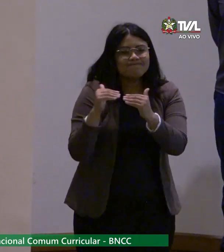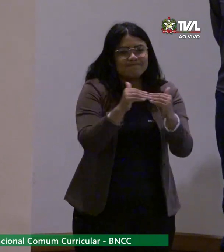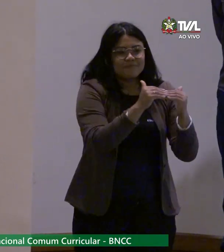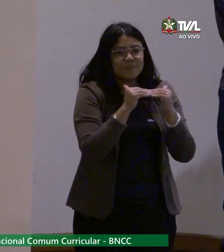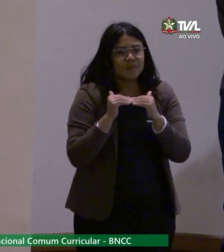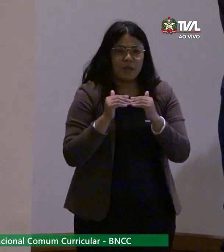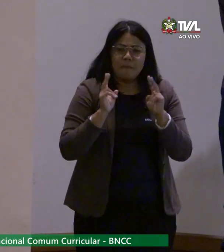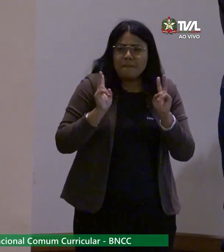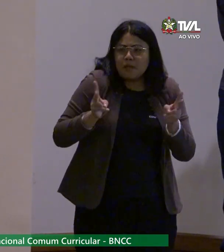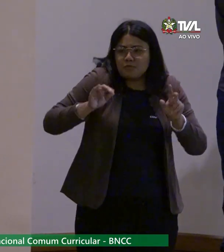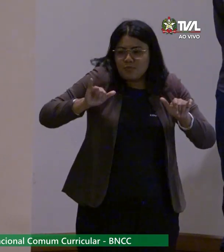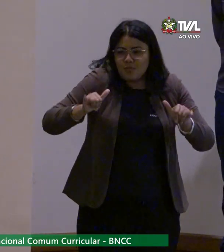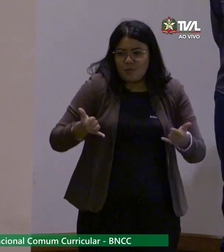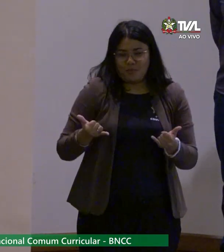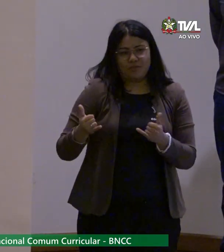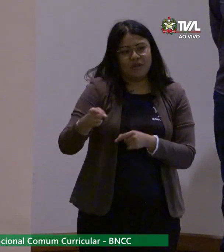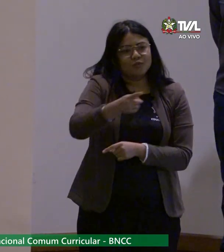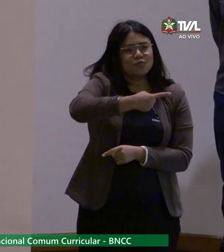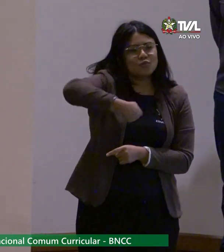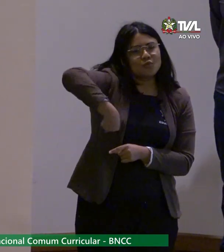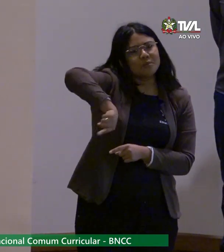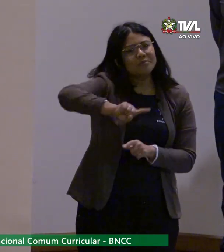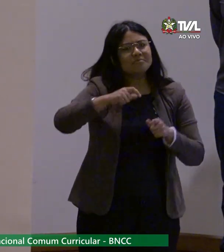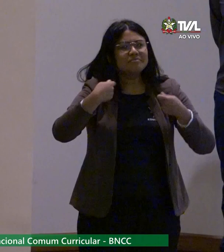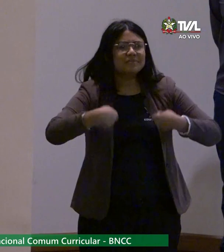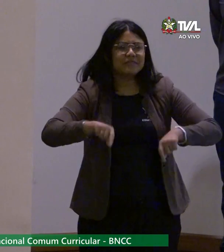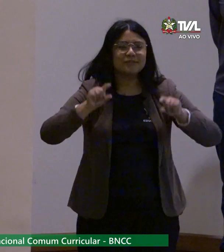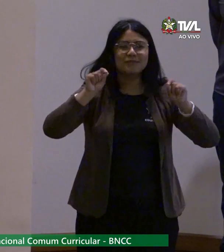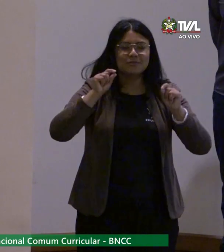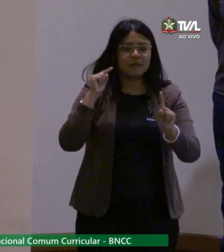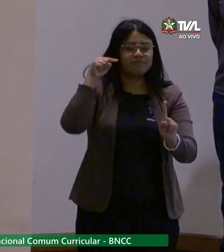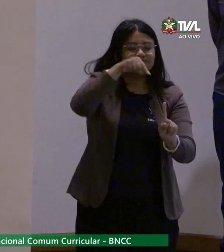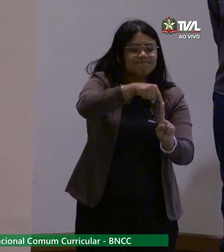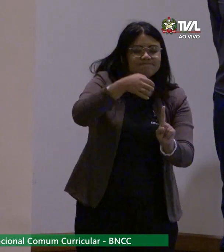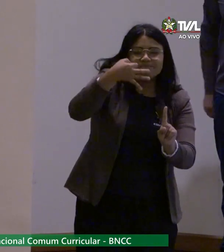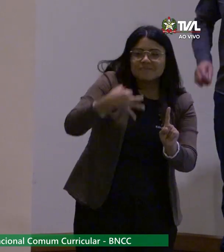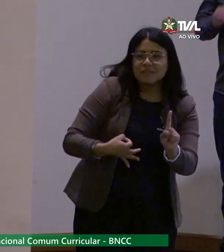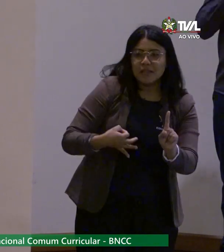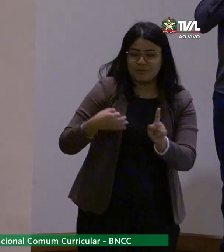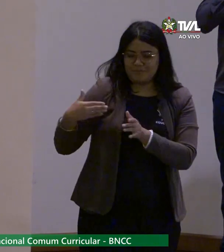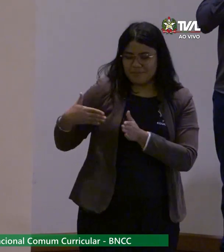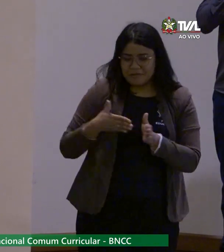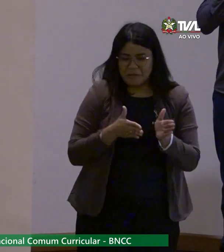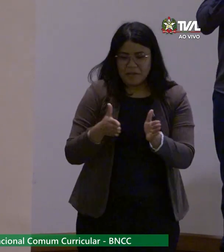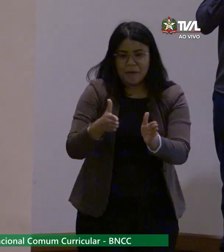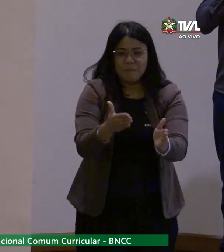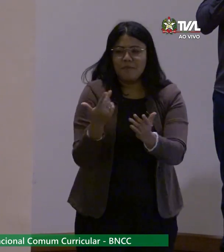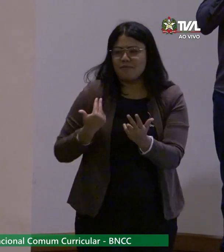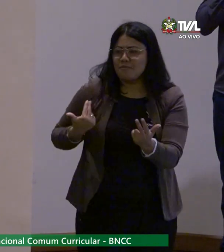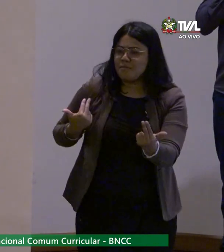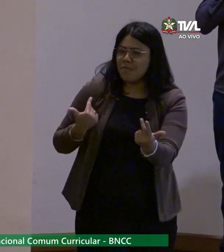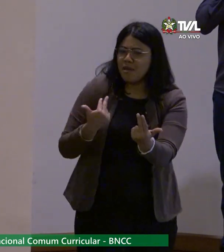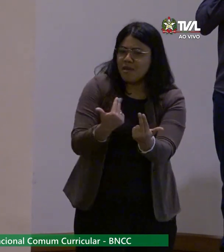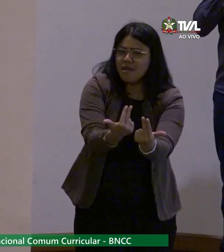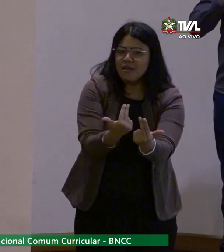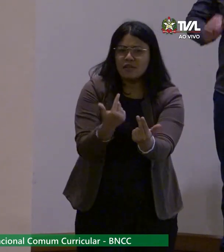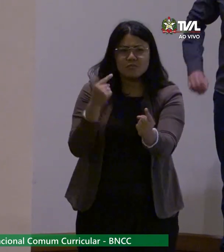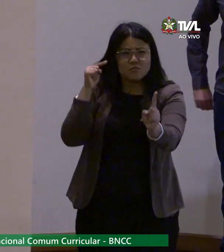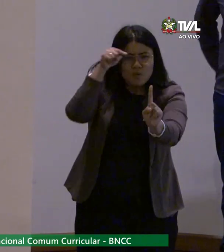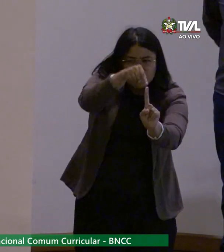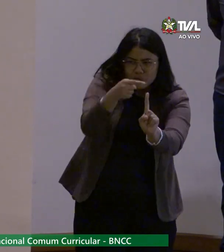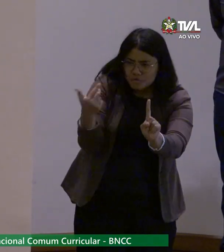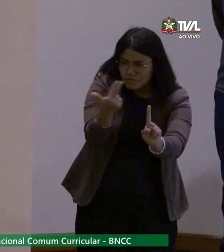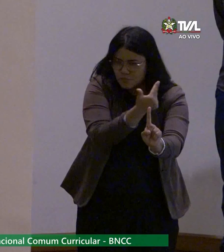dar a mesma oportunidade temos que ser pontual trilhamos a mesma Estrada o mesmo